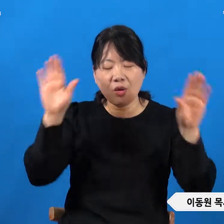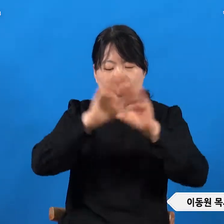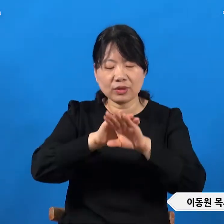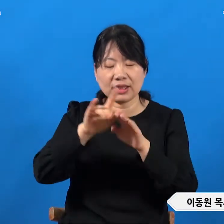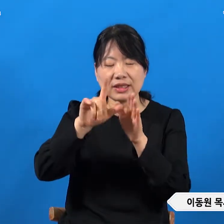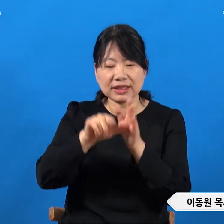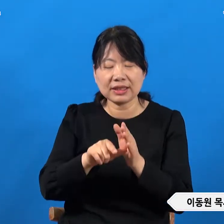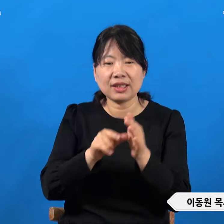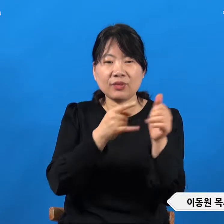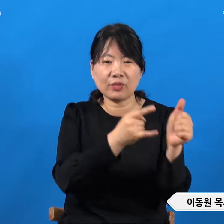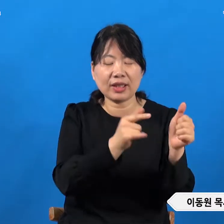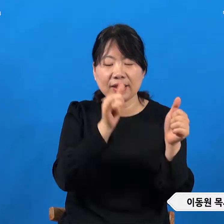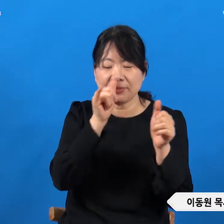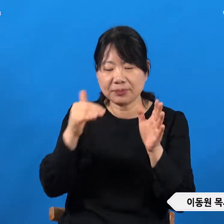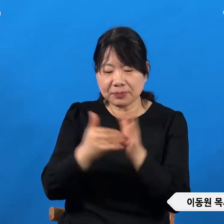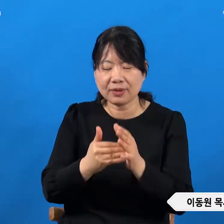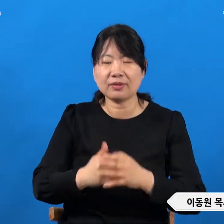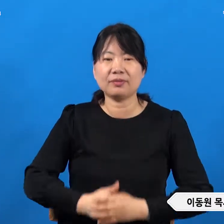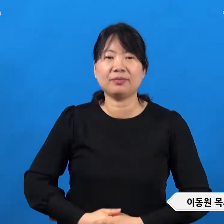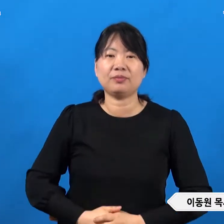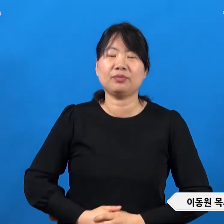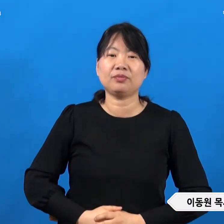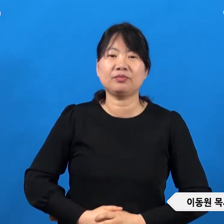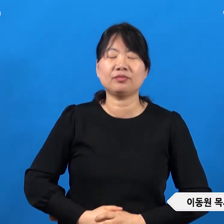어둠의 시간이 그분에게도 있었다는 것입니다.